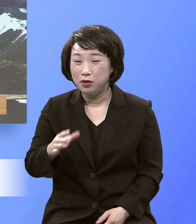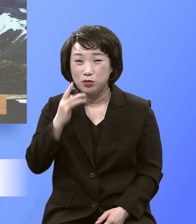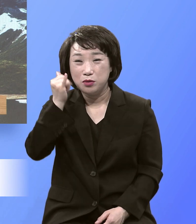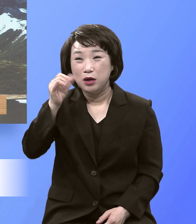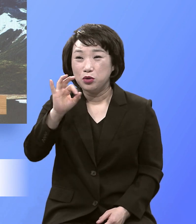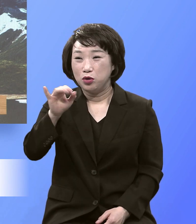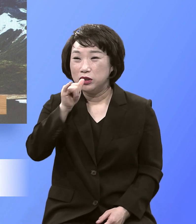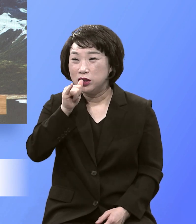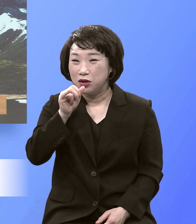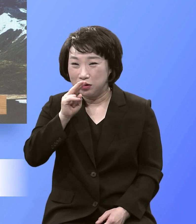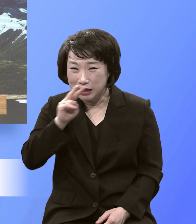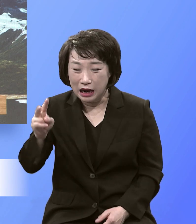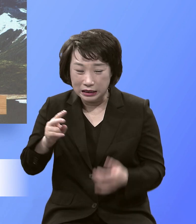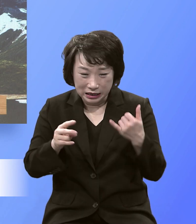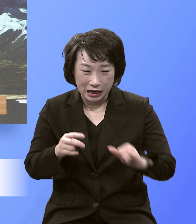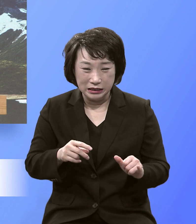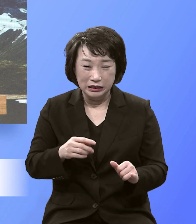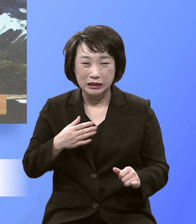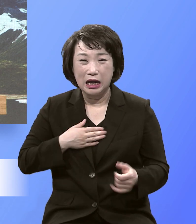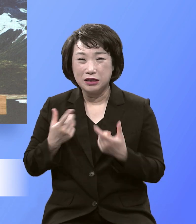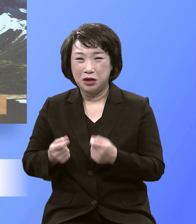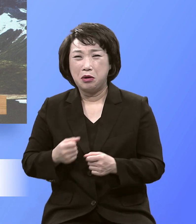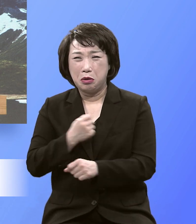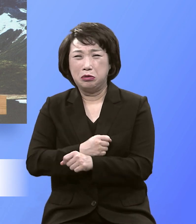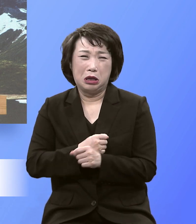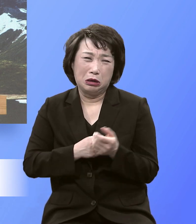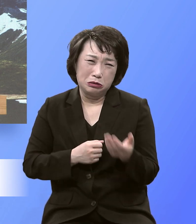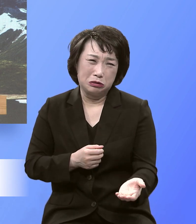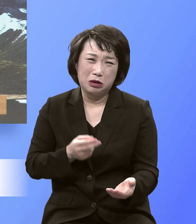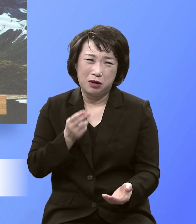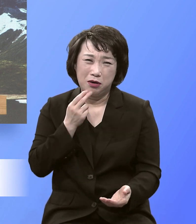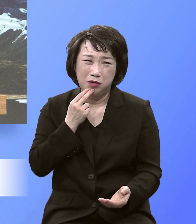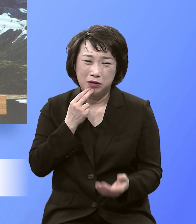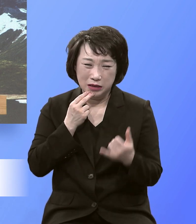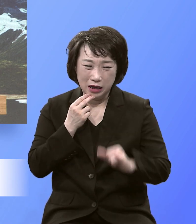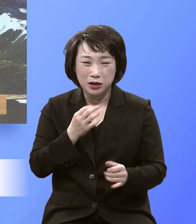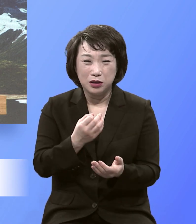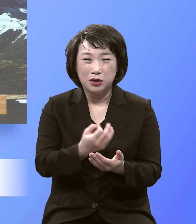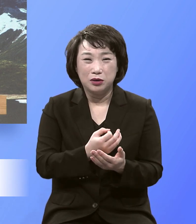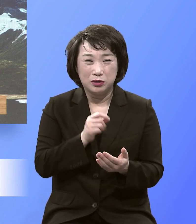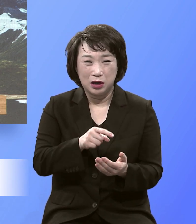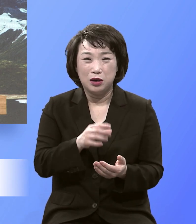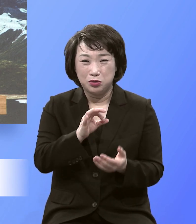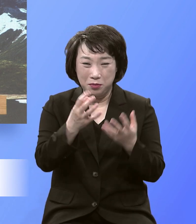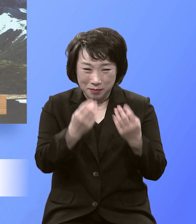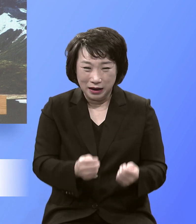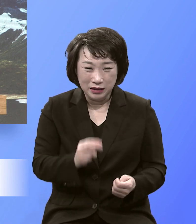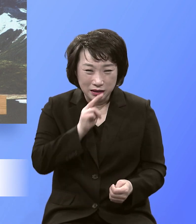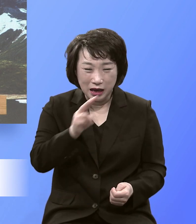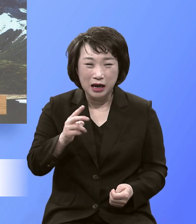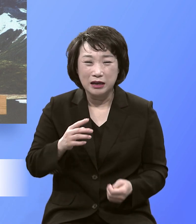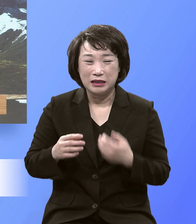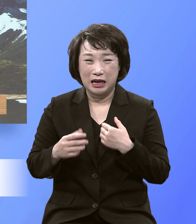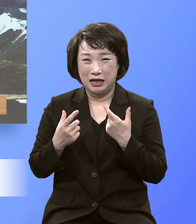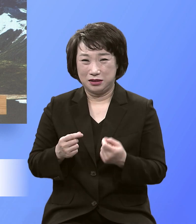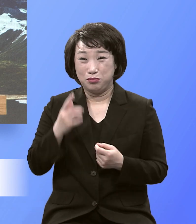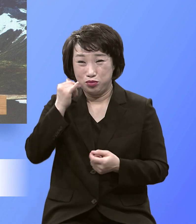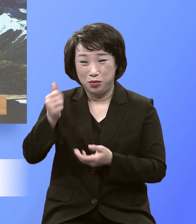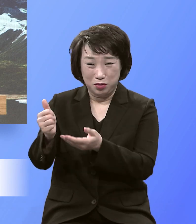돈이 있어야 자식을 나처럼 고생시키지 않고 자식이 돈이 있어야 자기 같은 부모를 모실 수